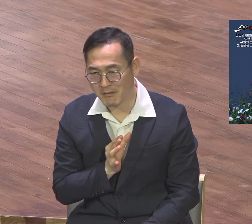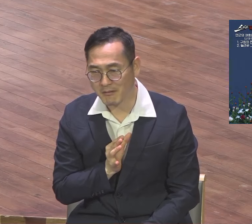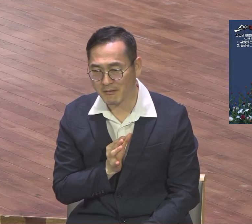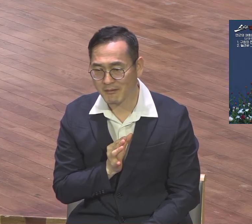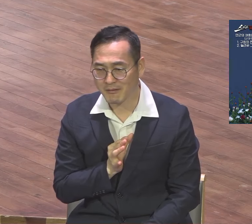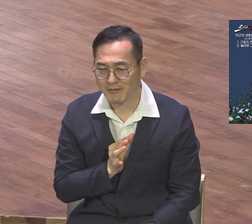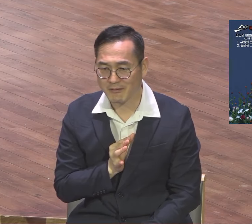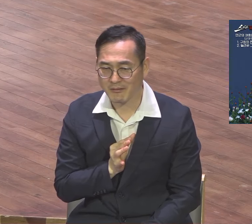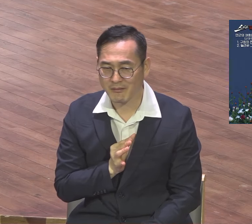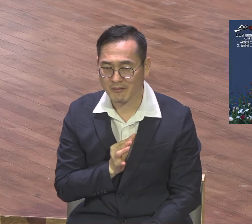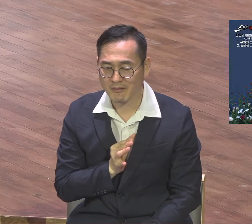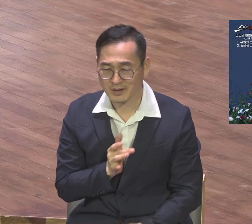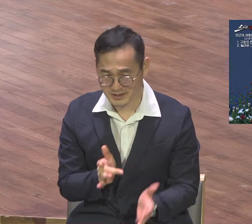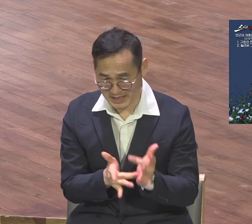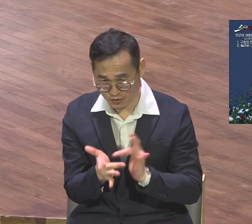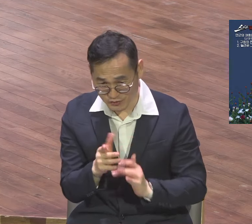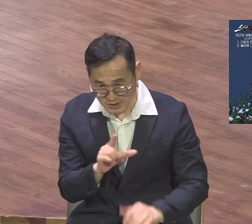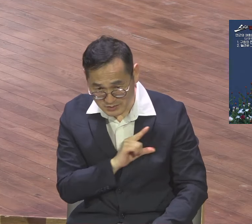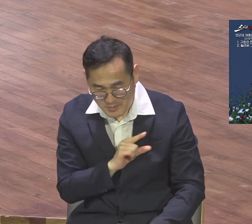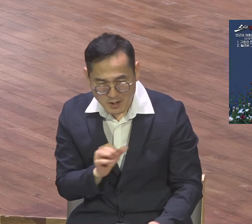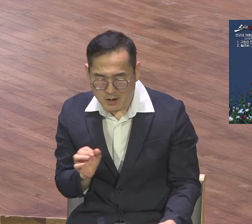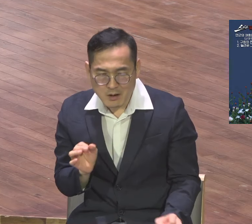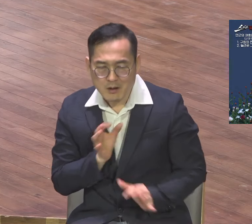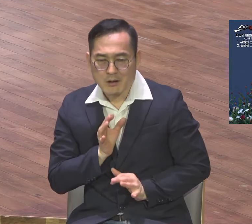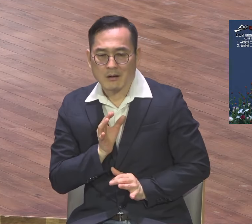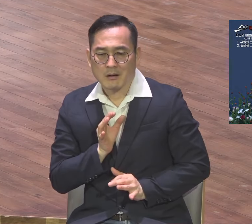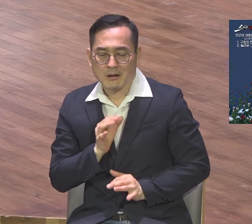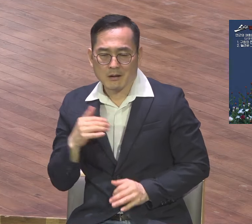놀랍다. 그 이름이었어.